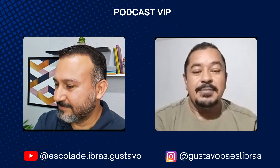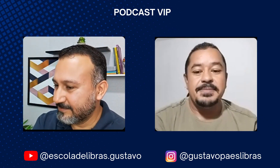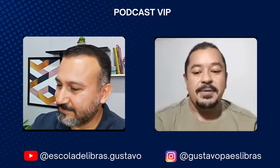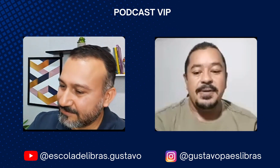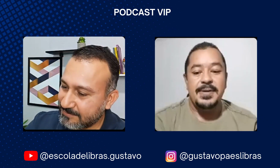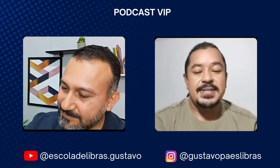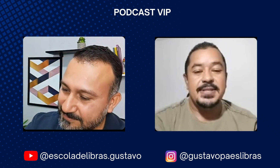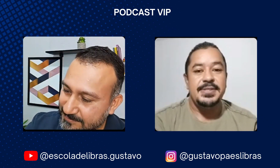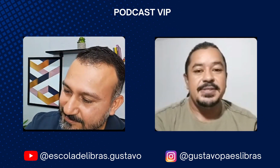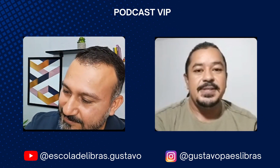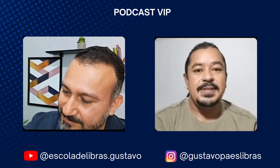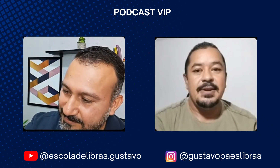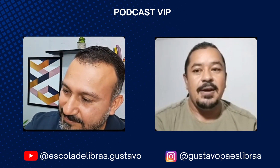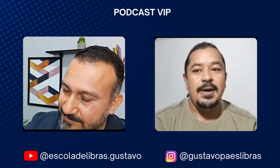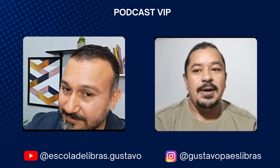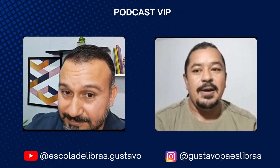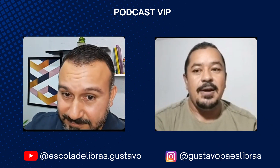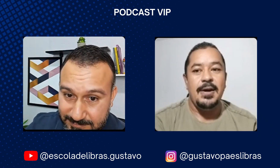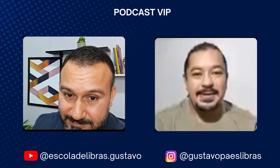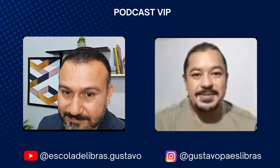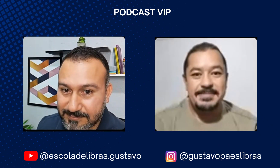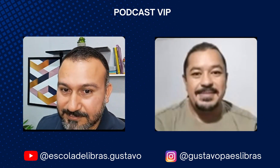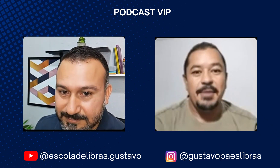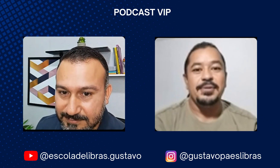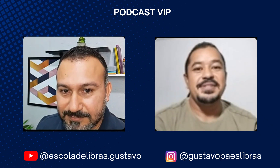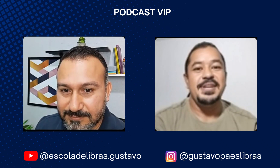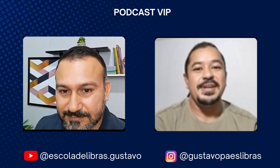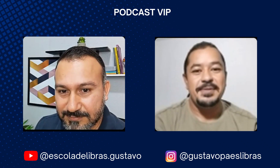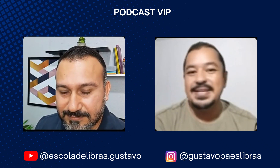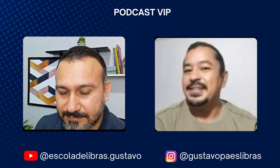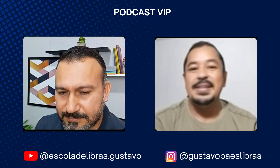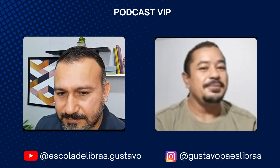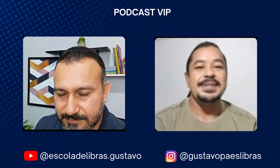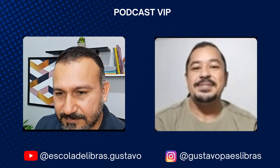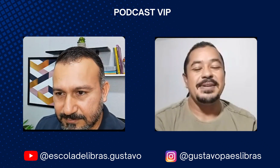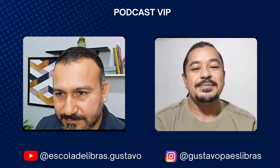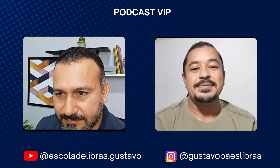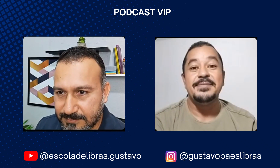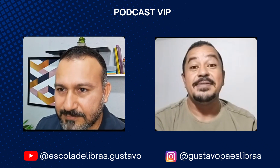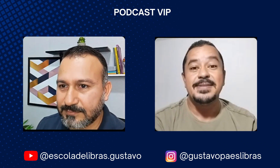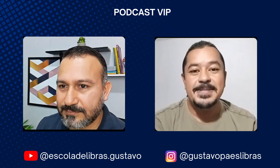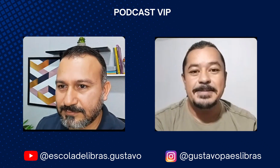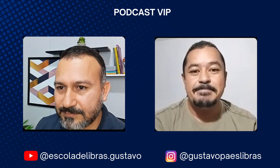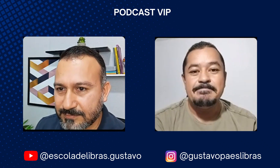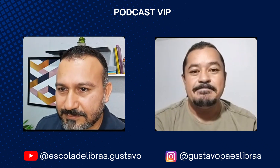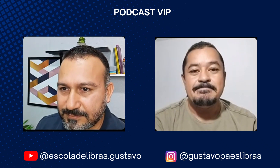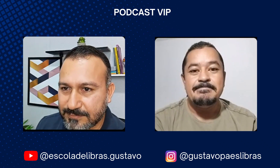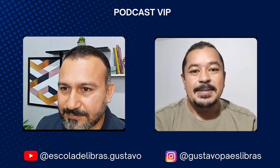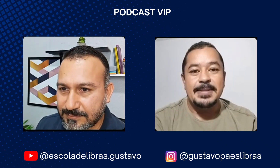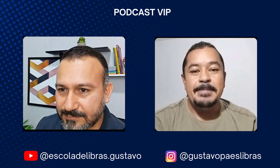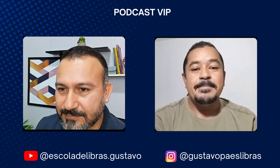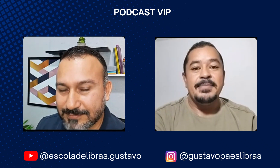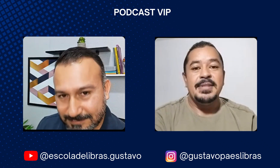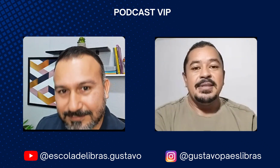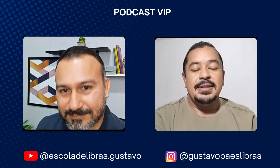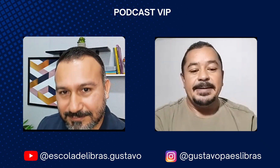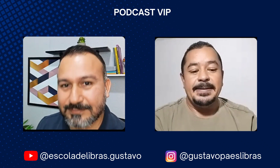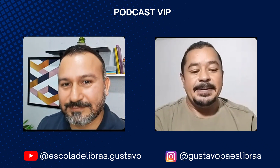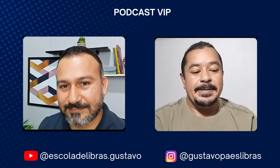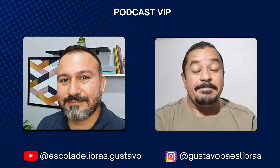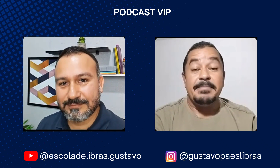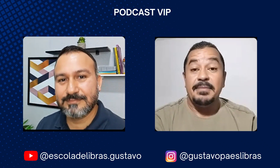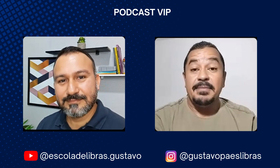É algo interessante para nós que a gente tem que ter a humildade e a modéstia de reconhecer que nem tudo a gente vai conseguir fazer, né?